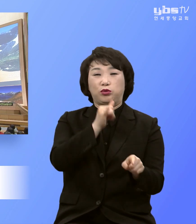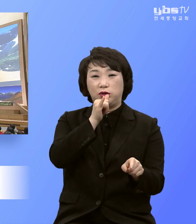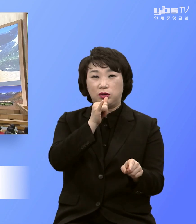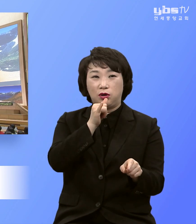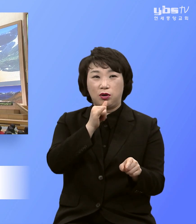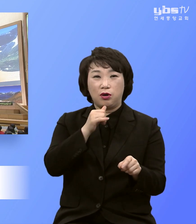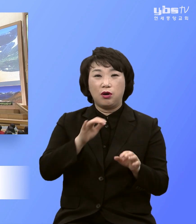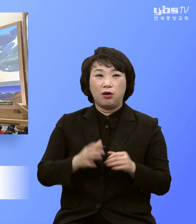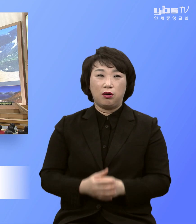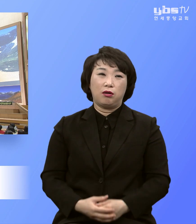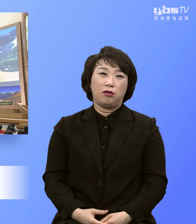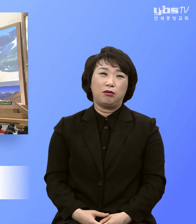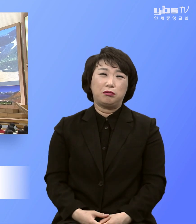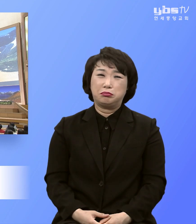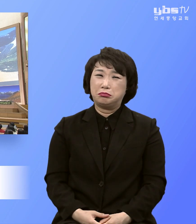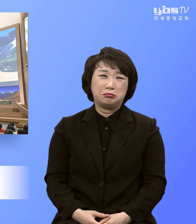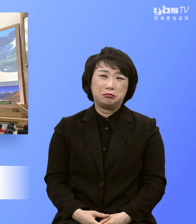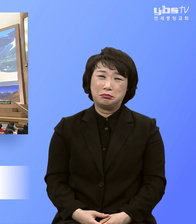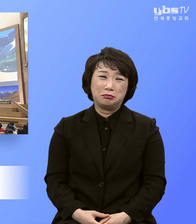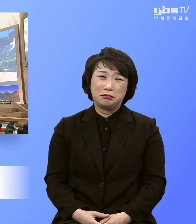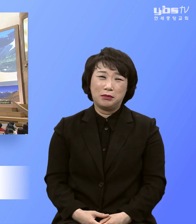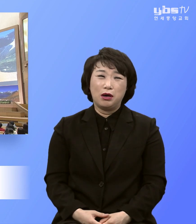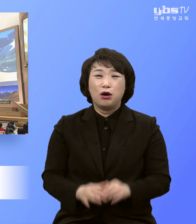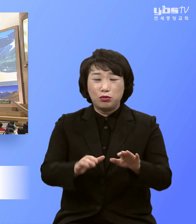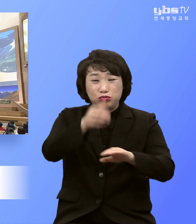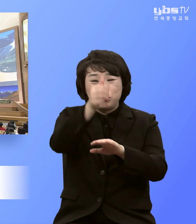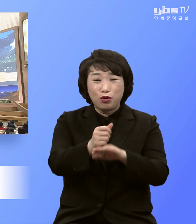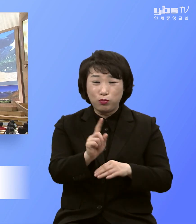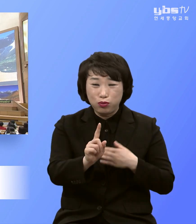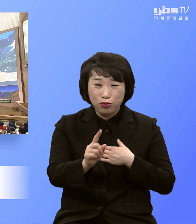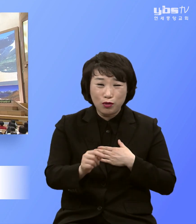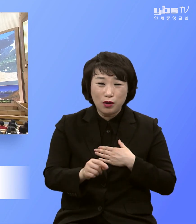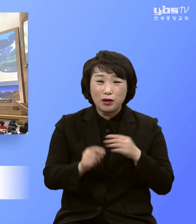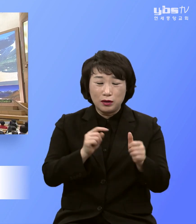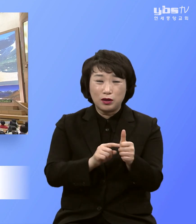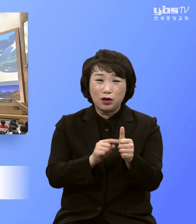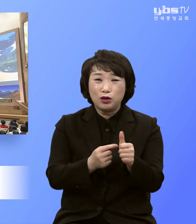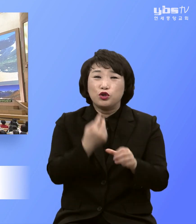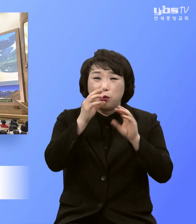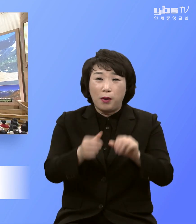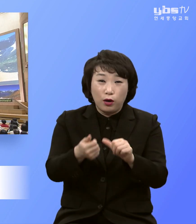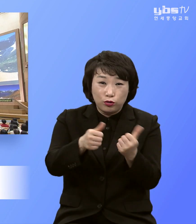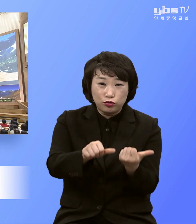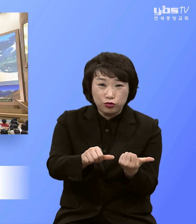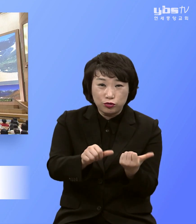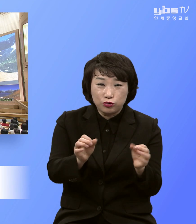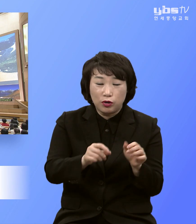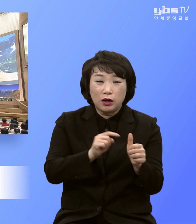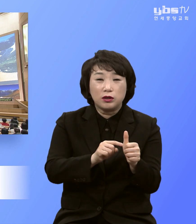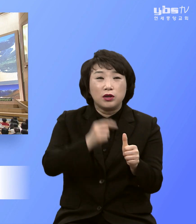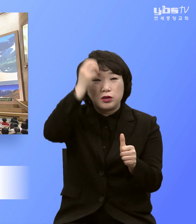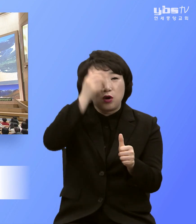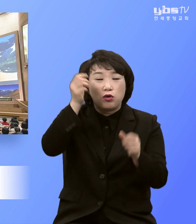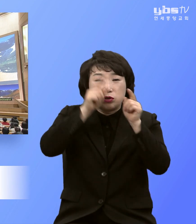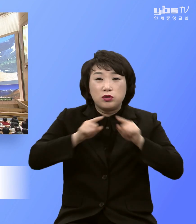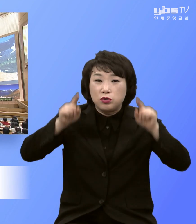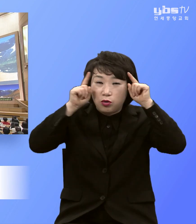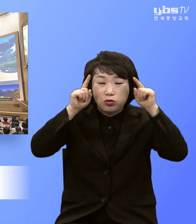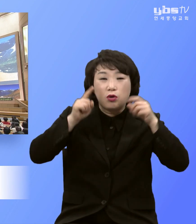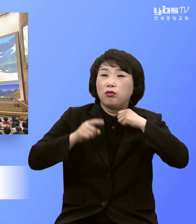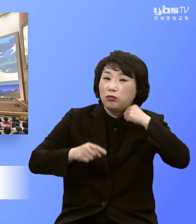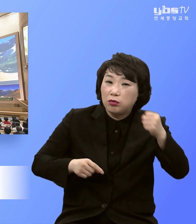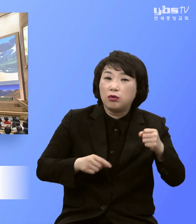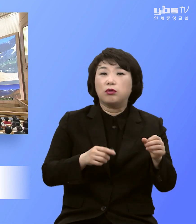육신을 유연되게 만든다 이 말이에요. 그럼 결국은 그가 숨 끊어지는 그 순간 그 영혼 지옥으로 들어갈 수